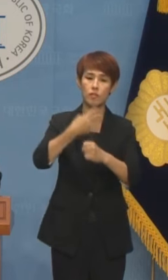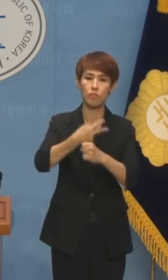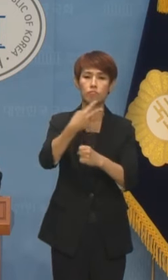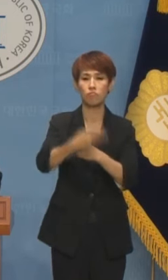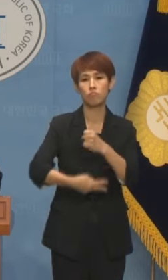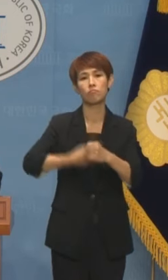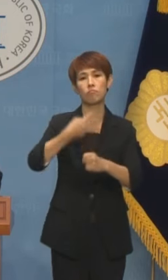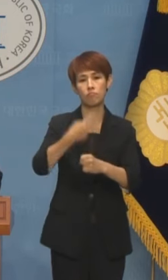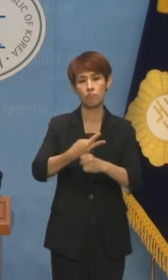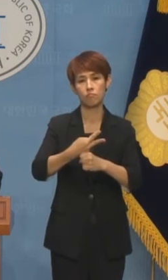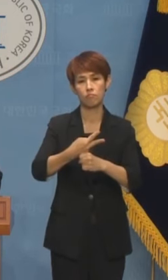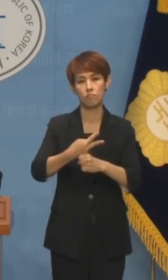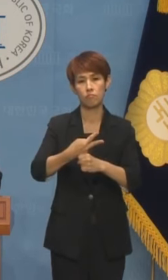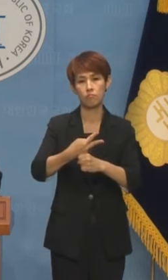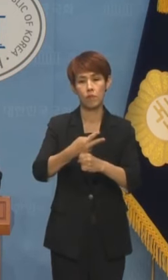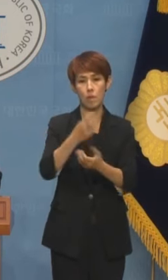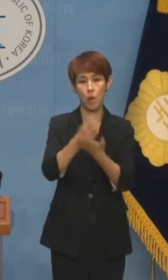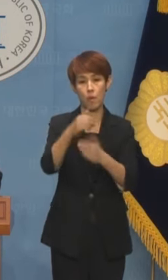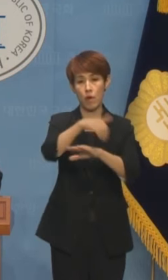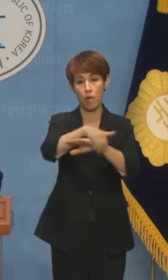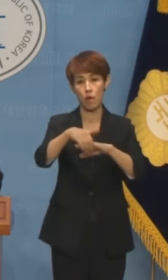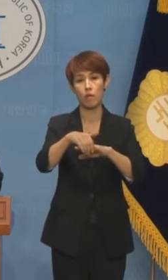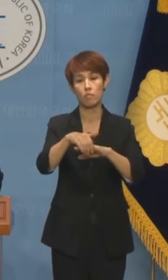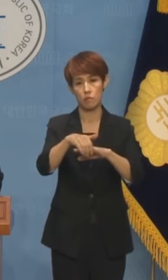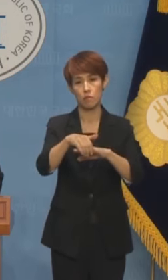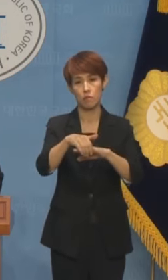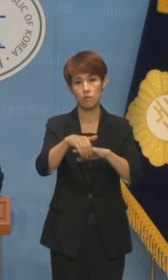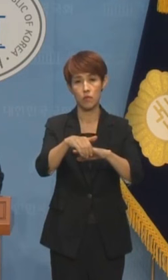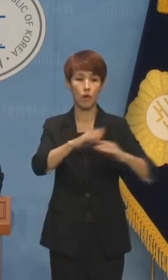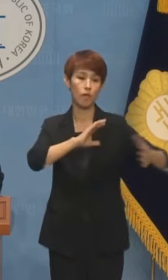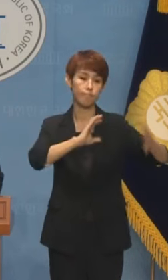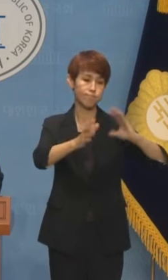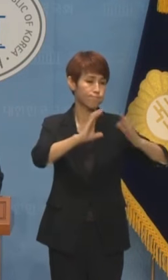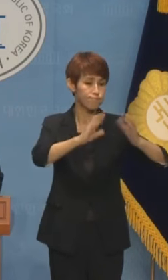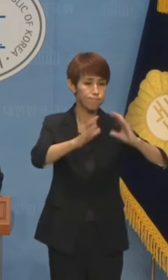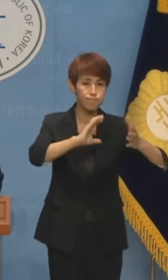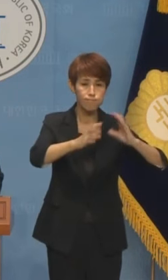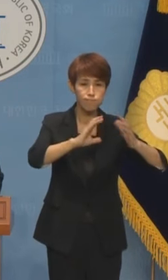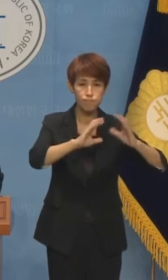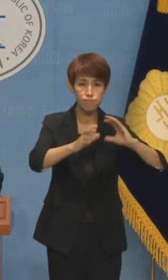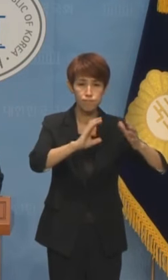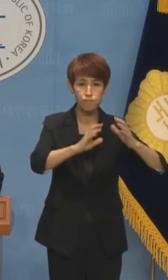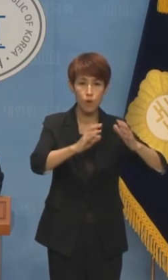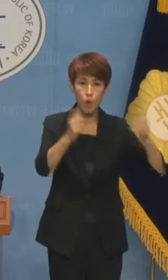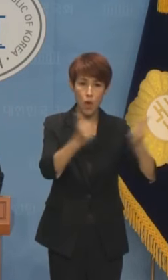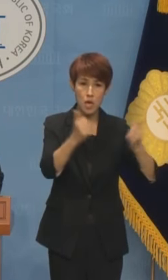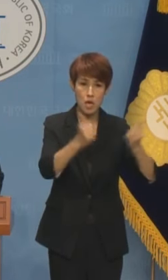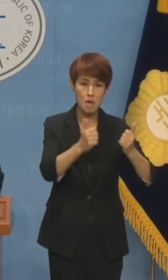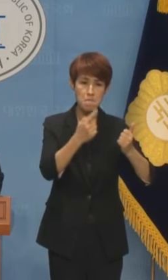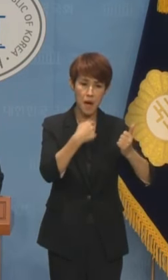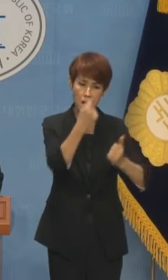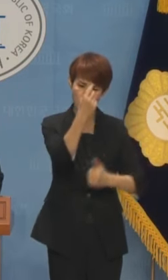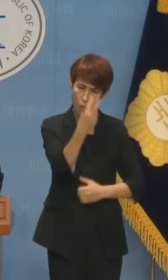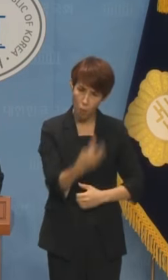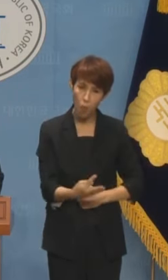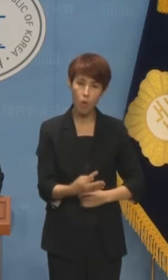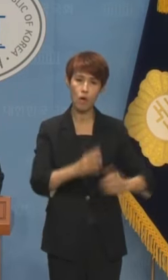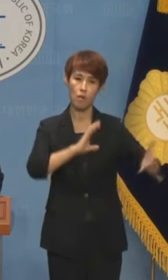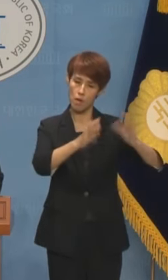정기적으로 계획하는 법정 계획인데 이것을 논의하는 회의가 여러 차례 열렸음에도